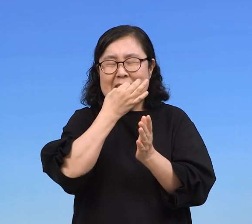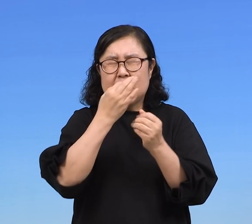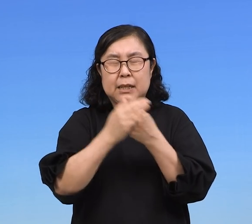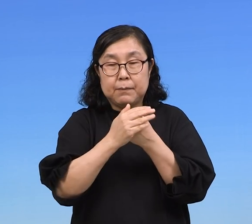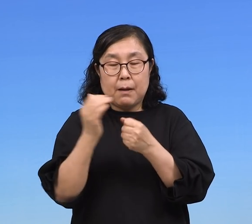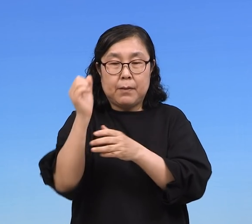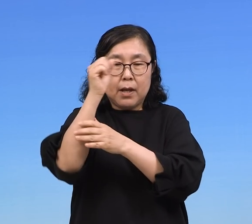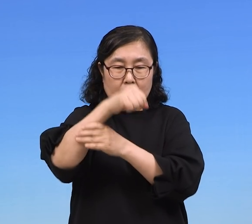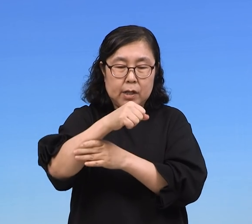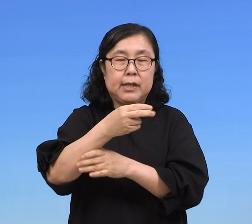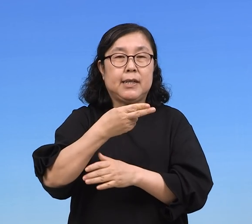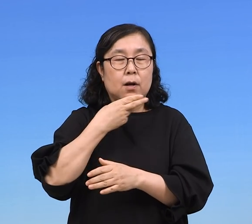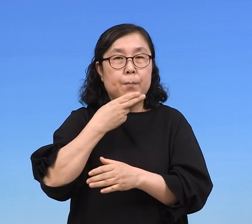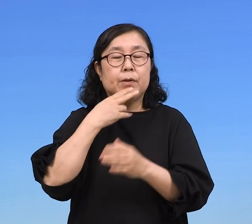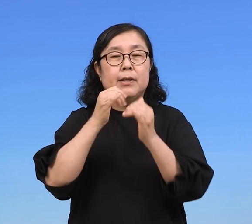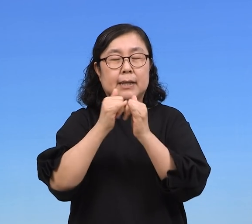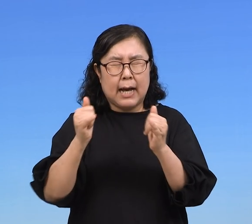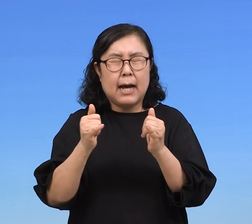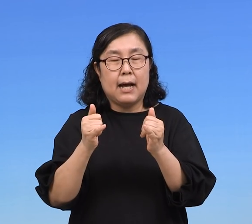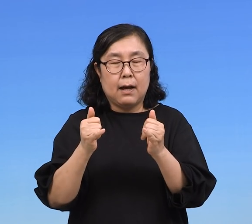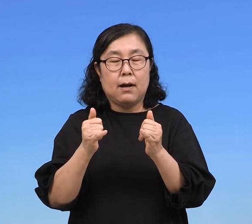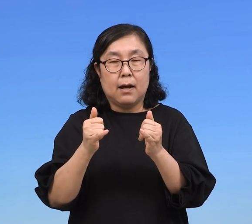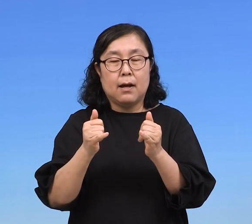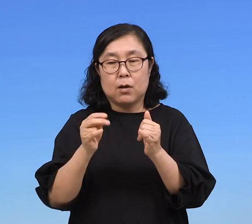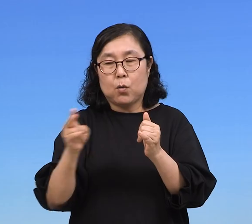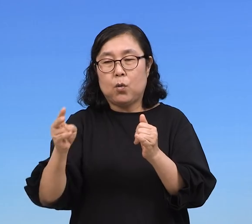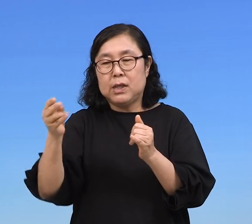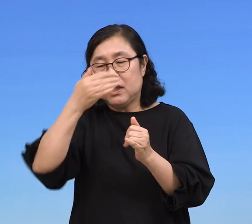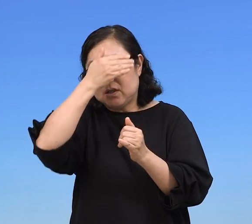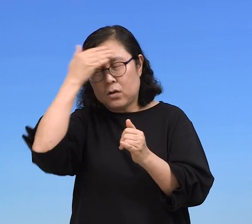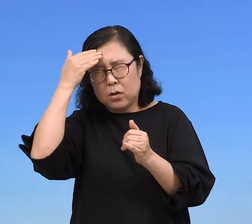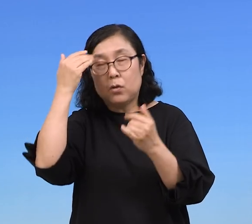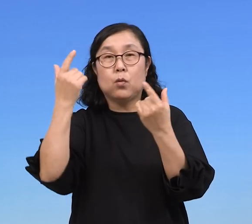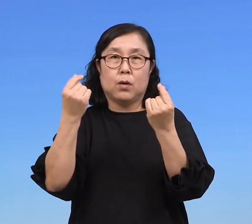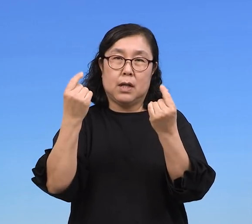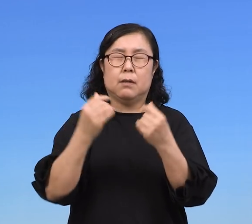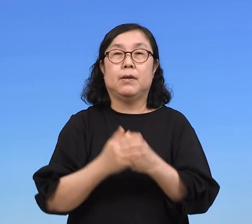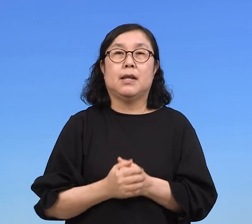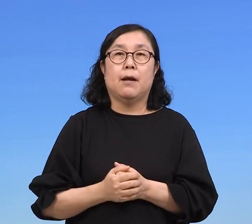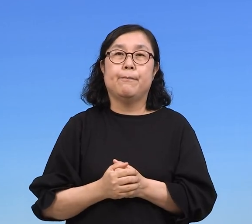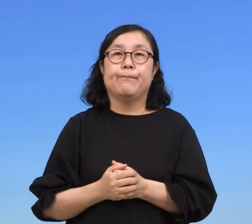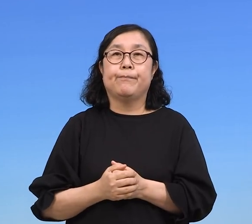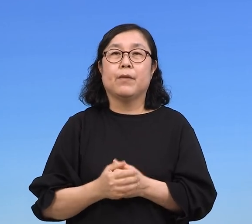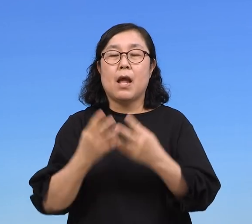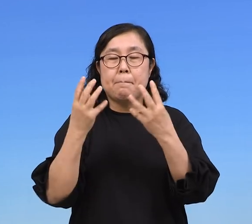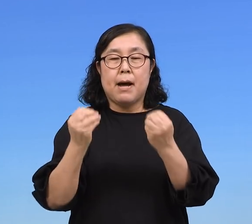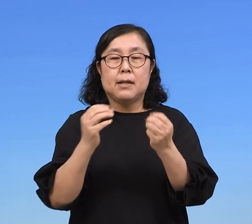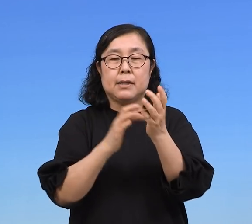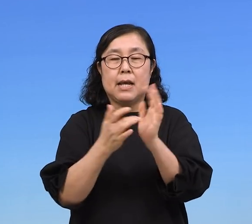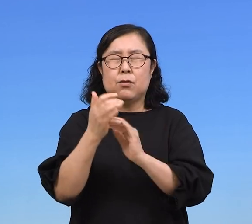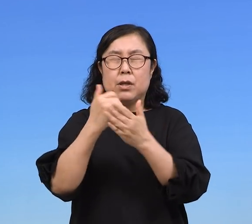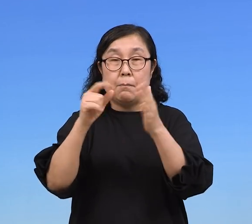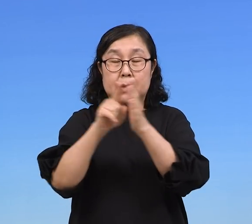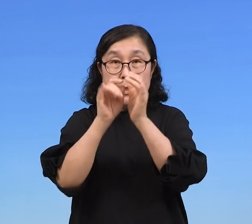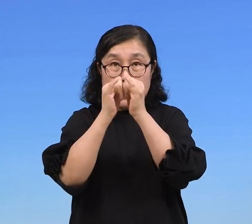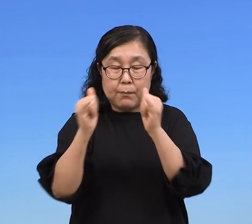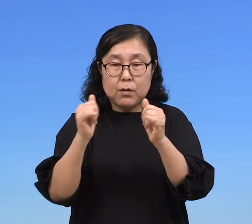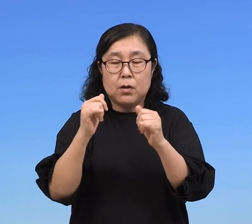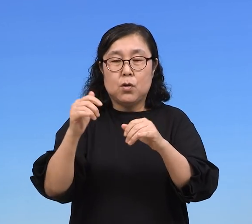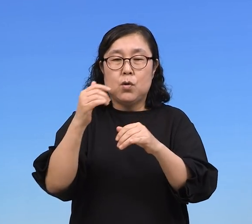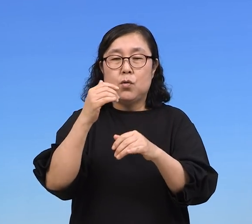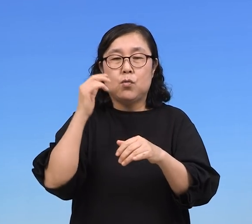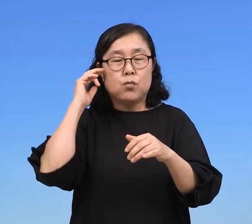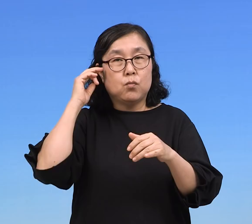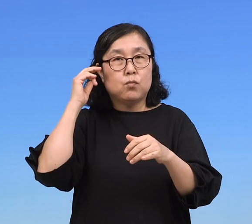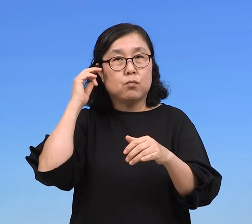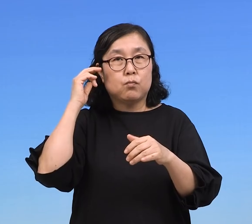딱 이게 이 말씀이 그 청년에게 해당되는 거 아닙니까? 오늘 여러분 수많은 이 예수 믿는 분들 주일마다